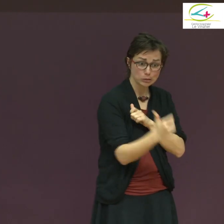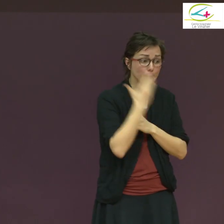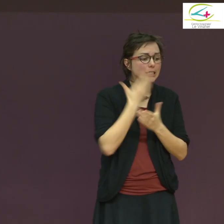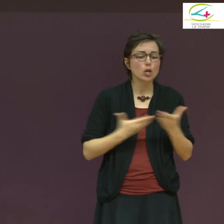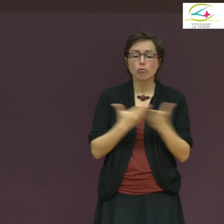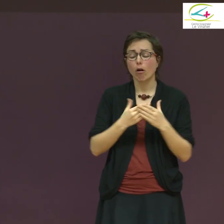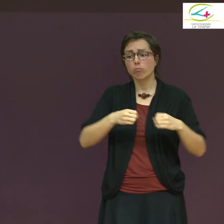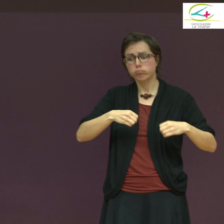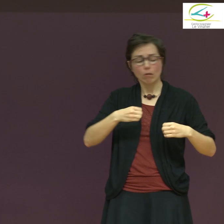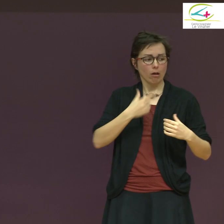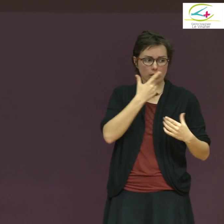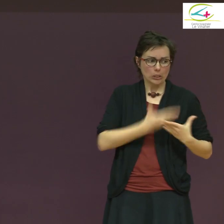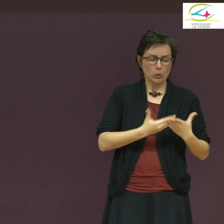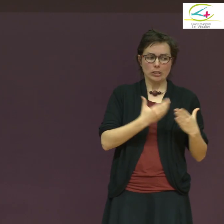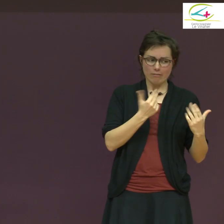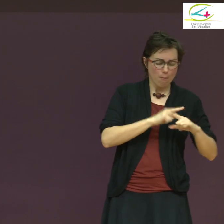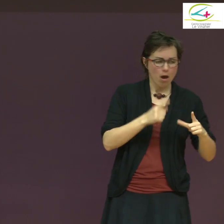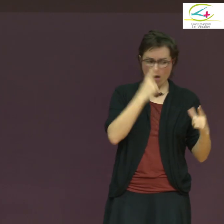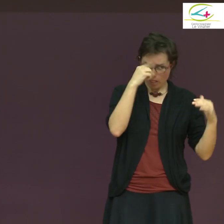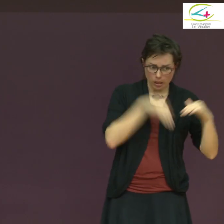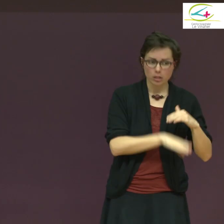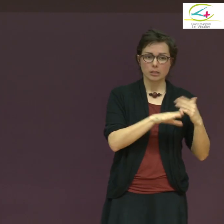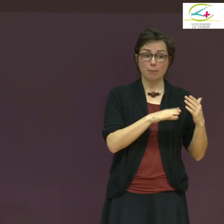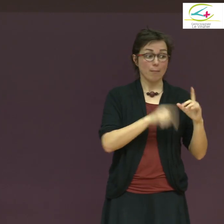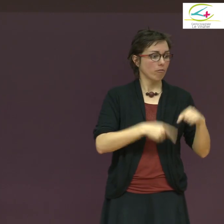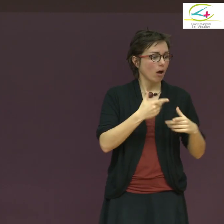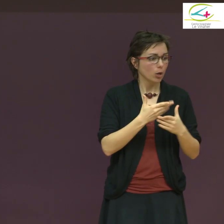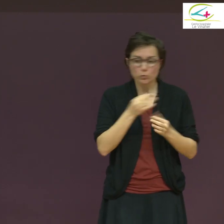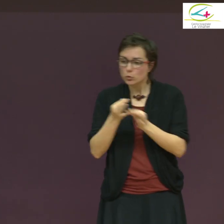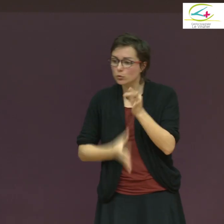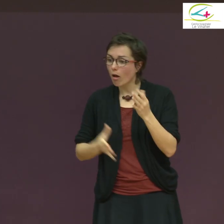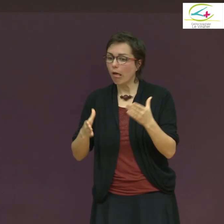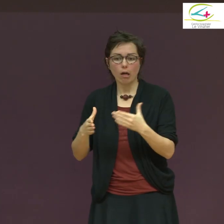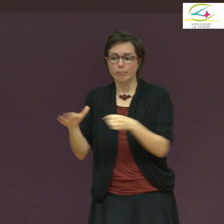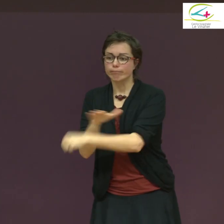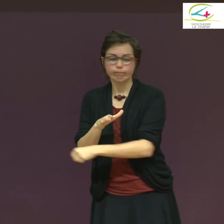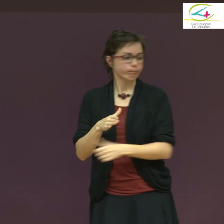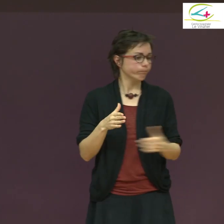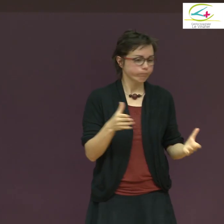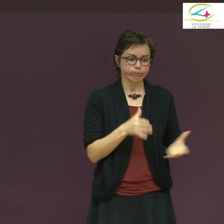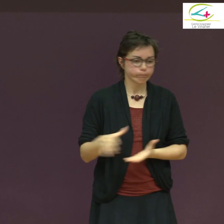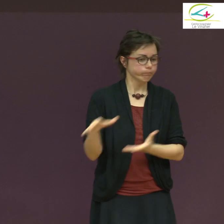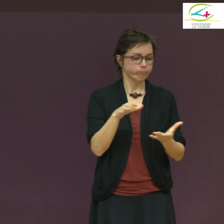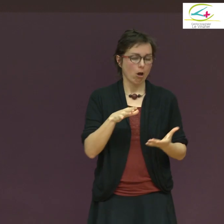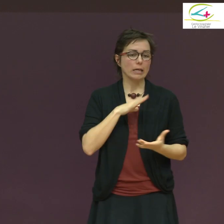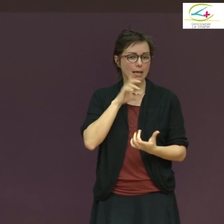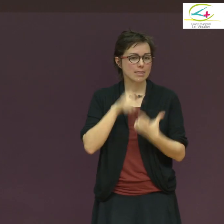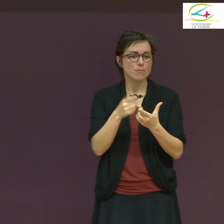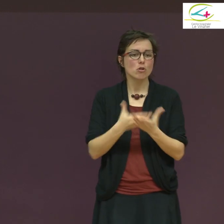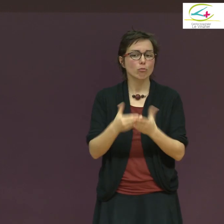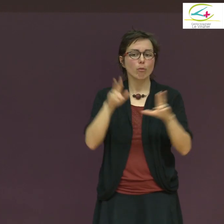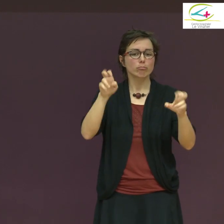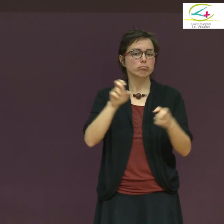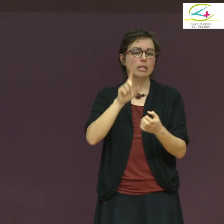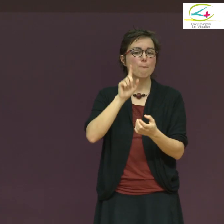blues, les élèves qui vont mal, et ben des fois on n'a pas de soupape. Voilà. Alors il y a des points écoute, hein. Ça peut permettre sur